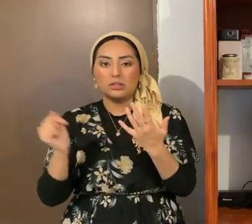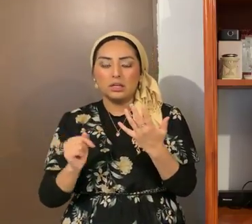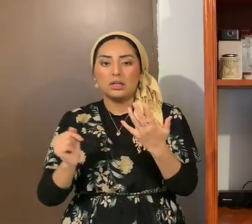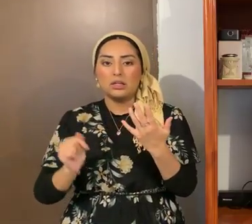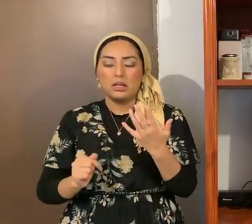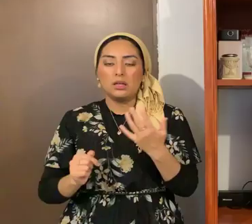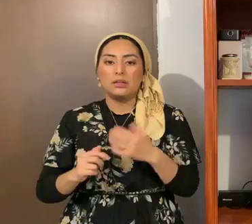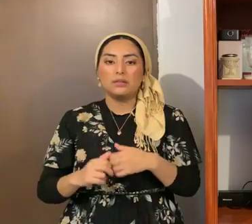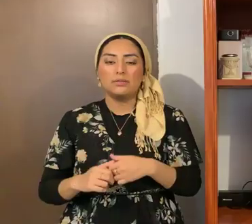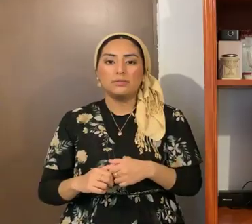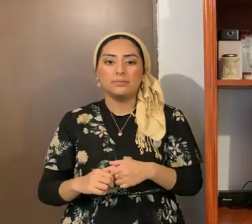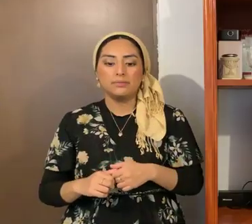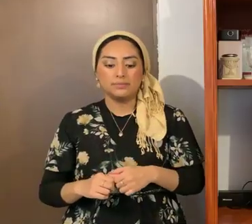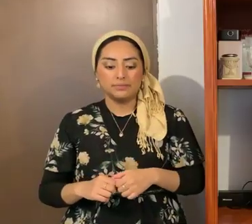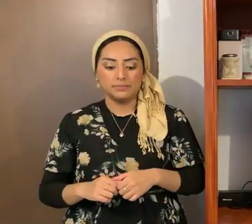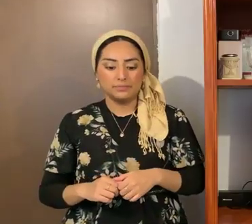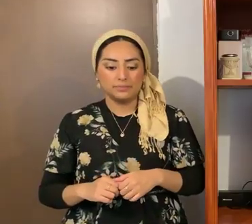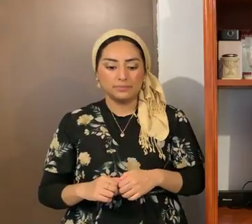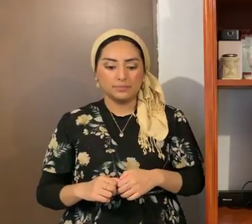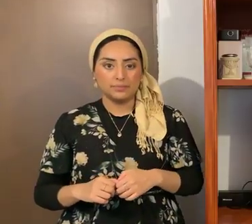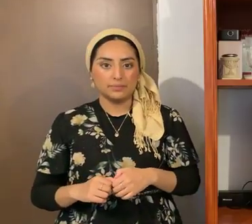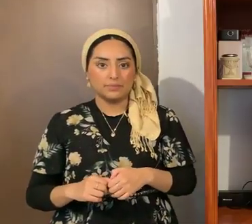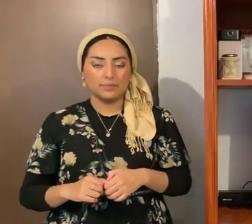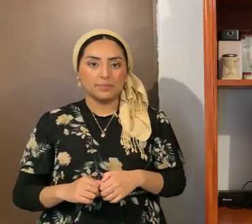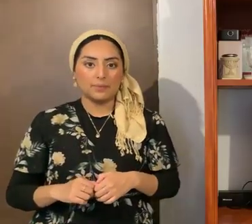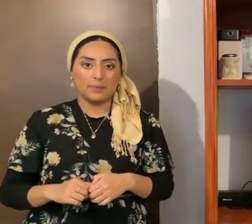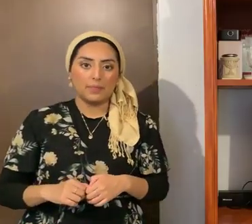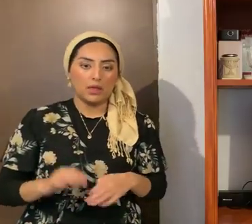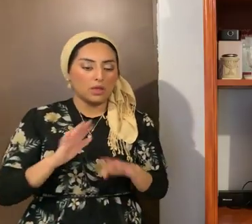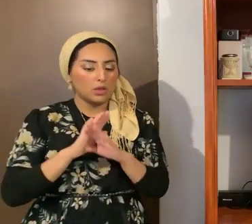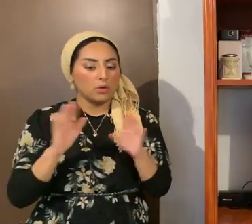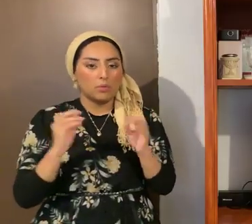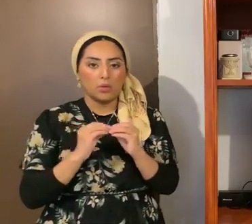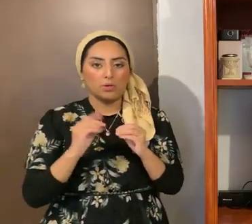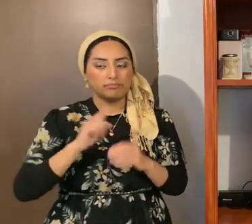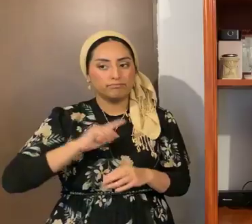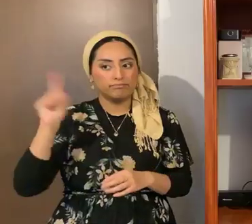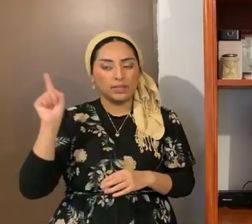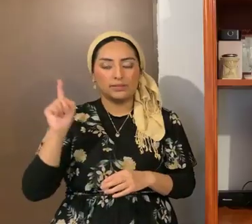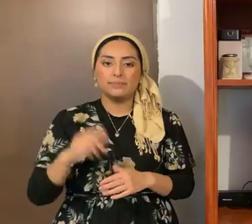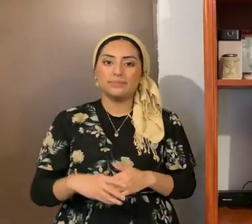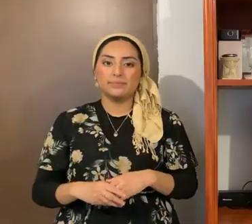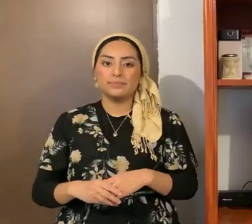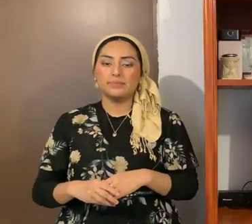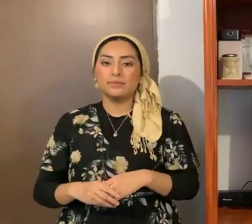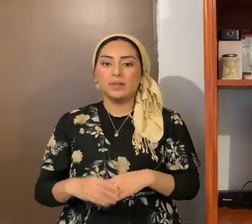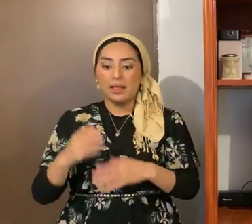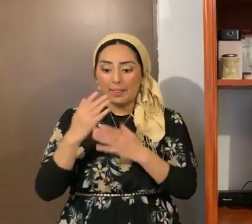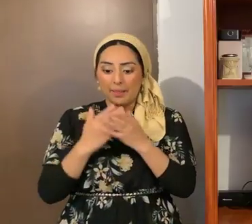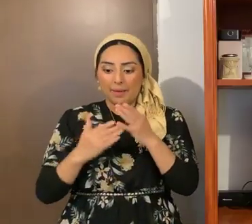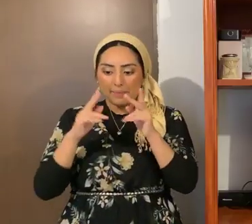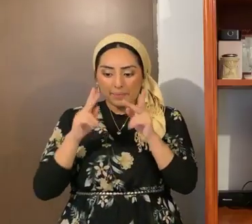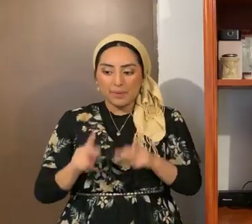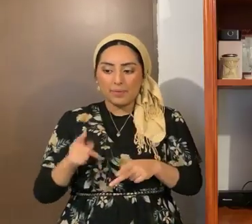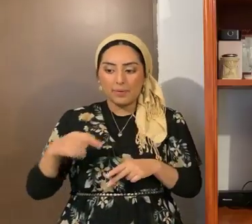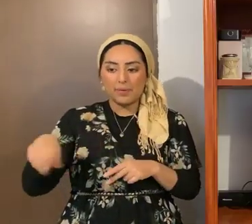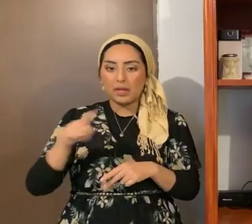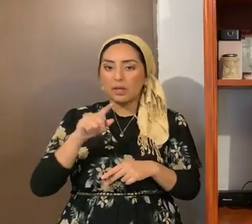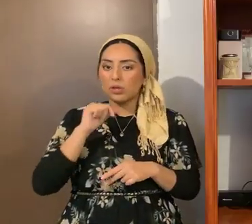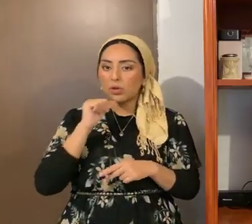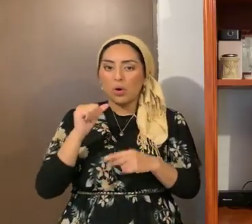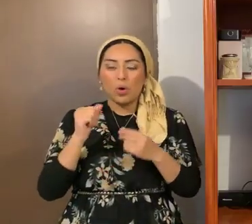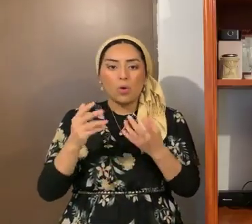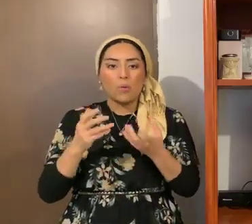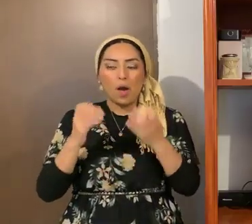para allá, aquí y allá. No, ya, vete de acá. Son personas que no quieren escuchar